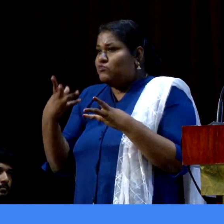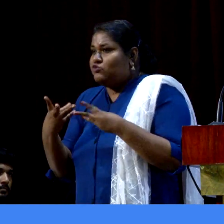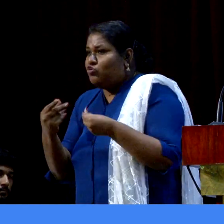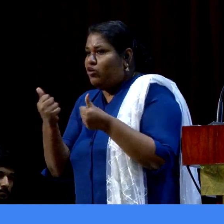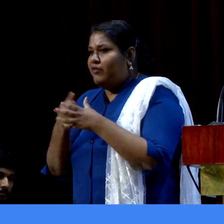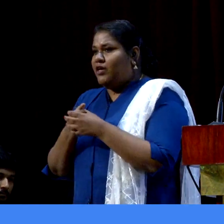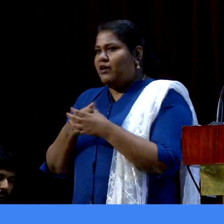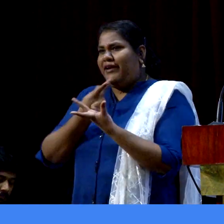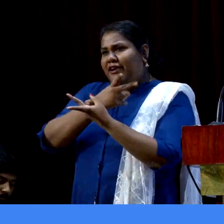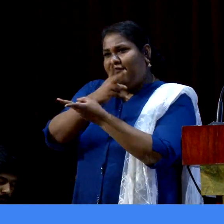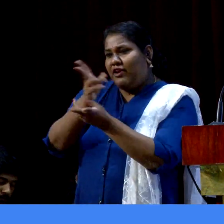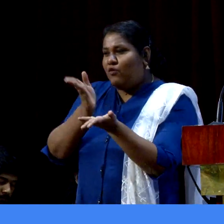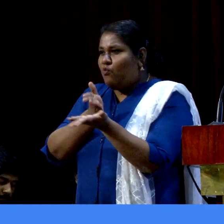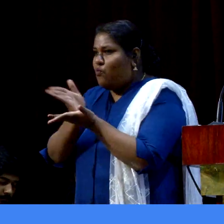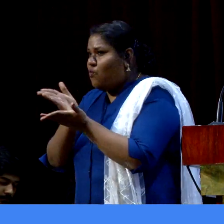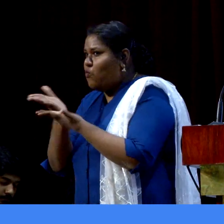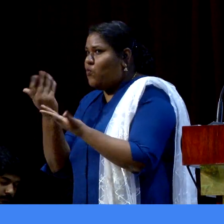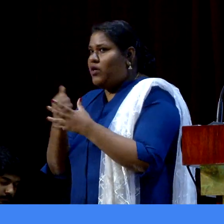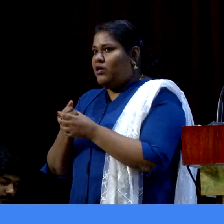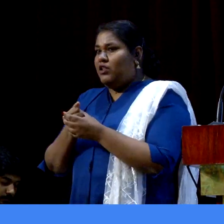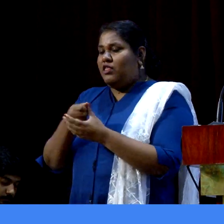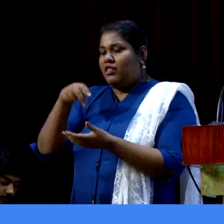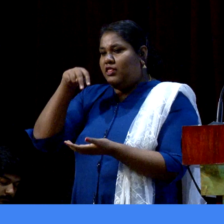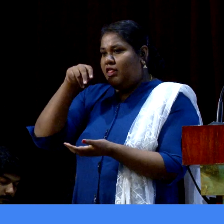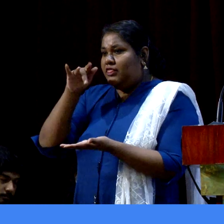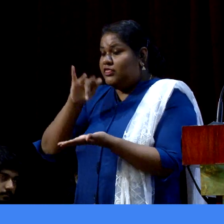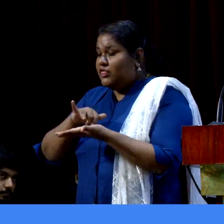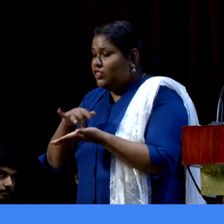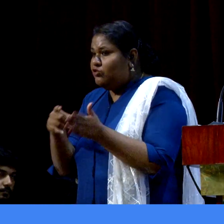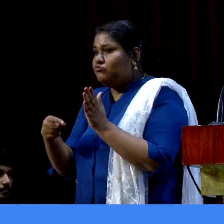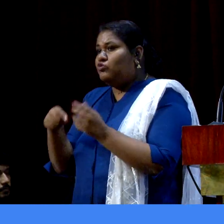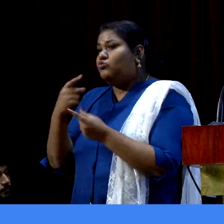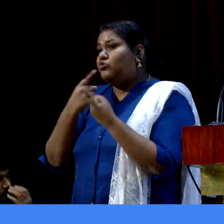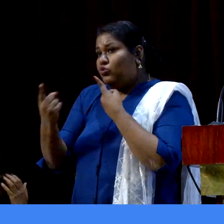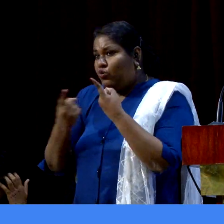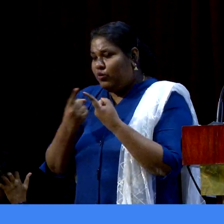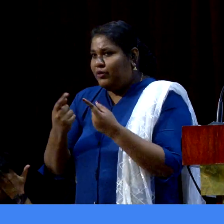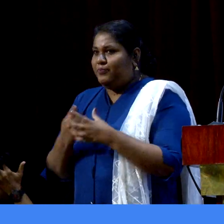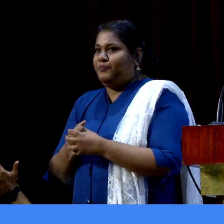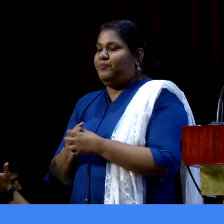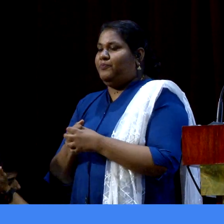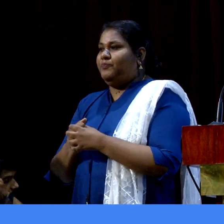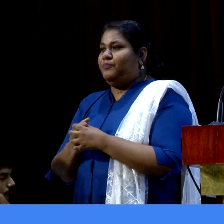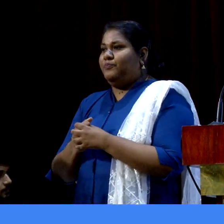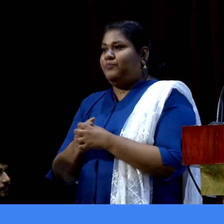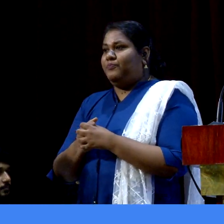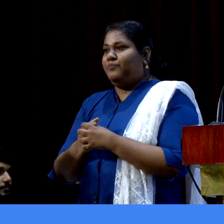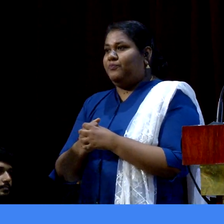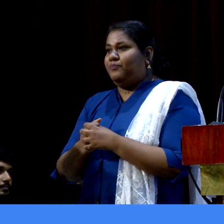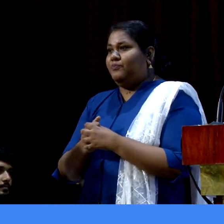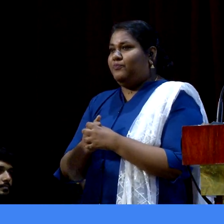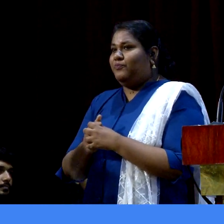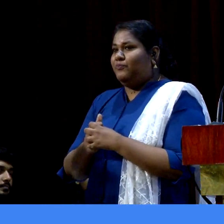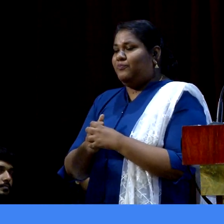முயற்சிகளை மேற்கொள்ளப்பட்ட மண்ணில் இருந்து பேசுகிறேன் என்ற பெருமையோடு நான் இங்கே பேச வந்திருக்கிறேன்.